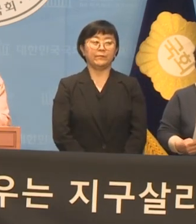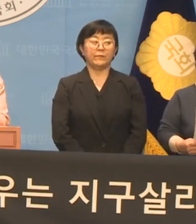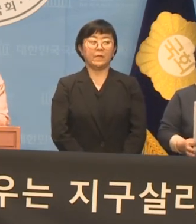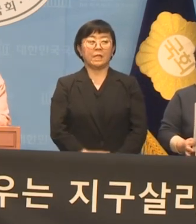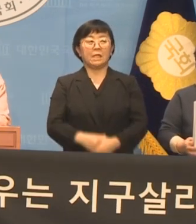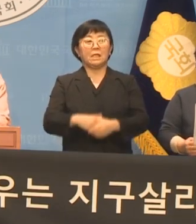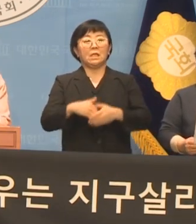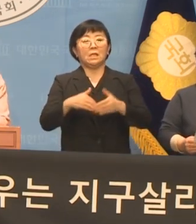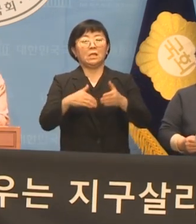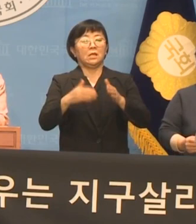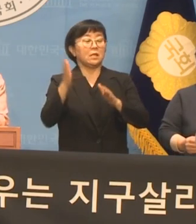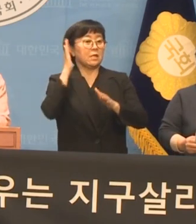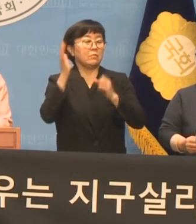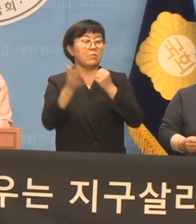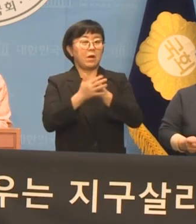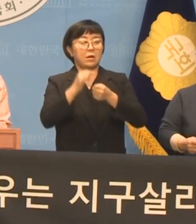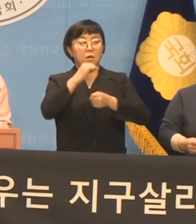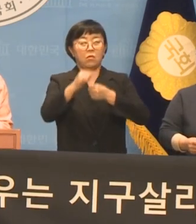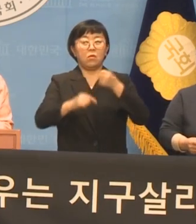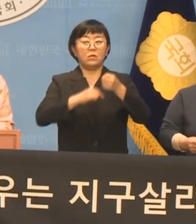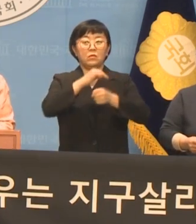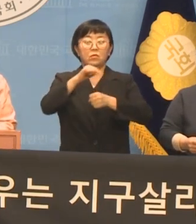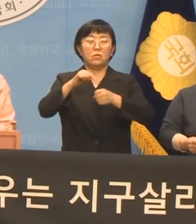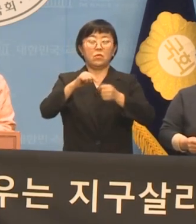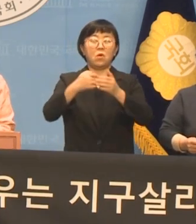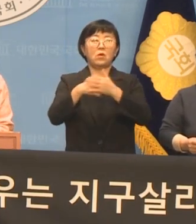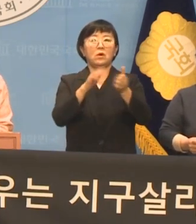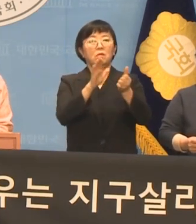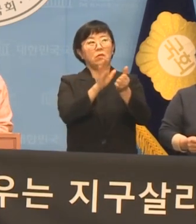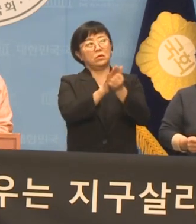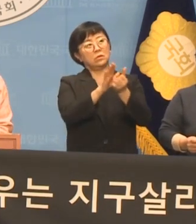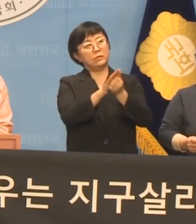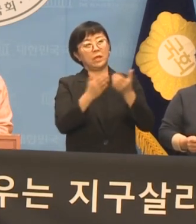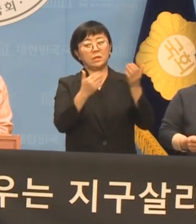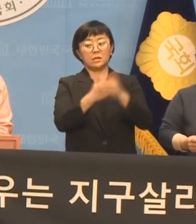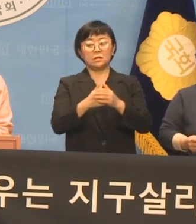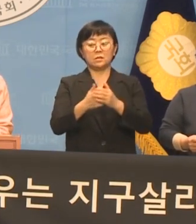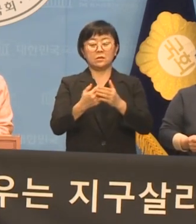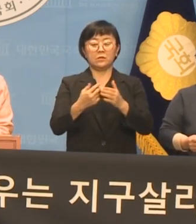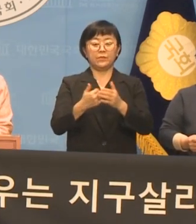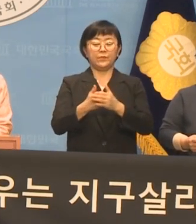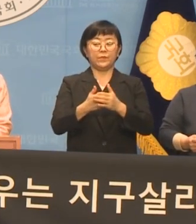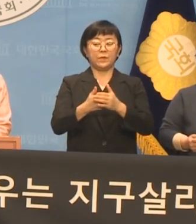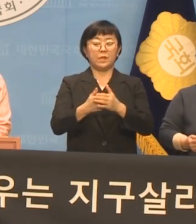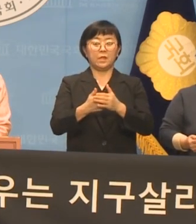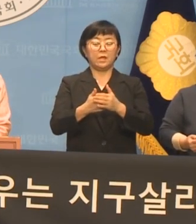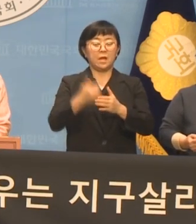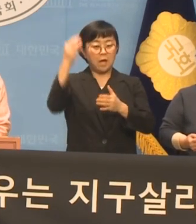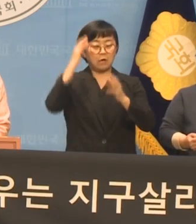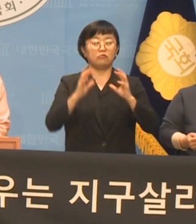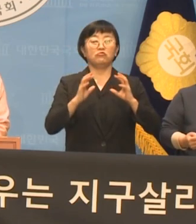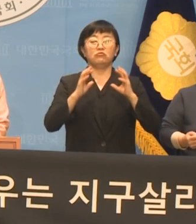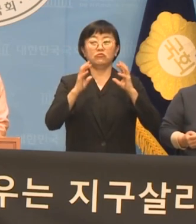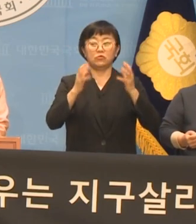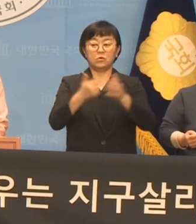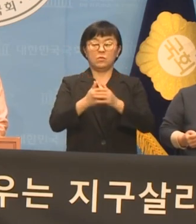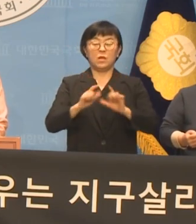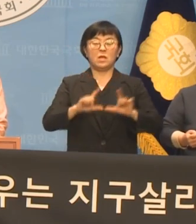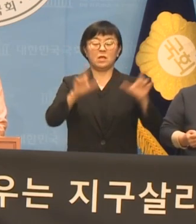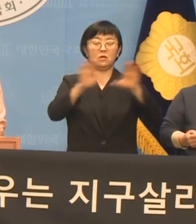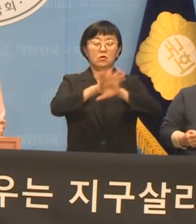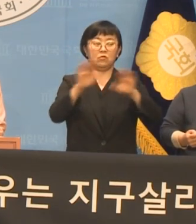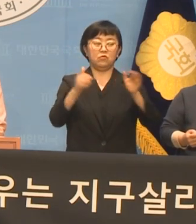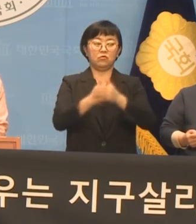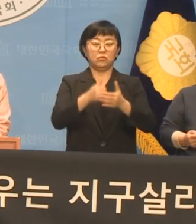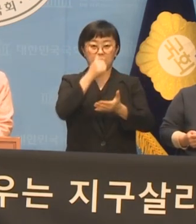길을 막아 원조를 받던 나라에서 원조를 하는 나라로 가는 과정에서 생긴 결과물로 대한민국은 기후